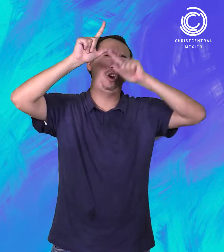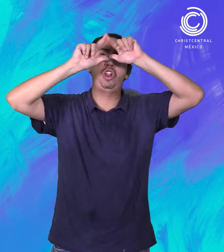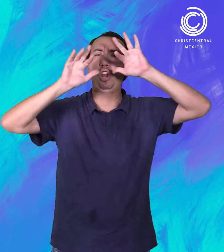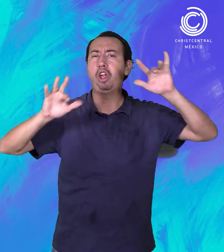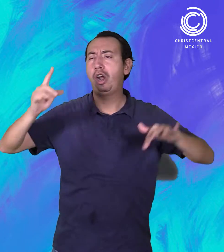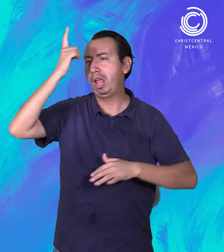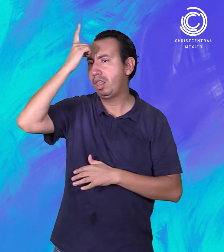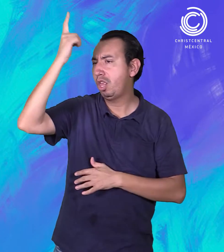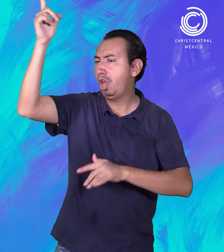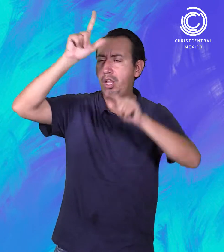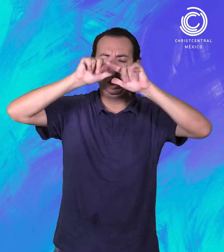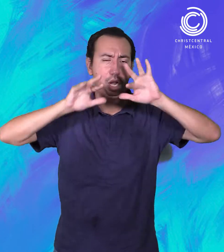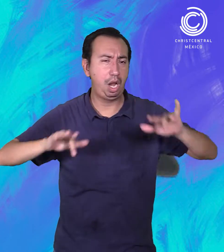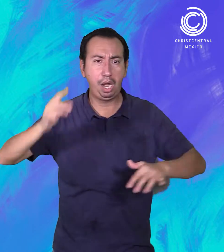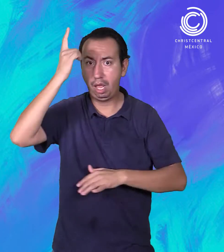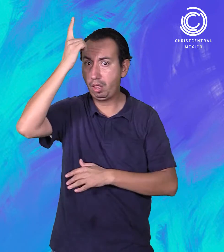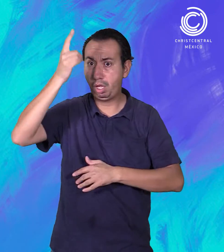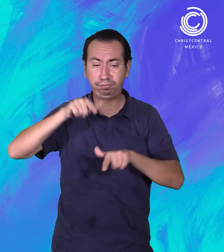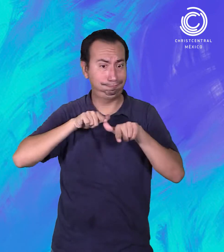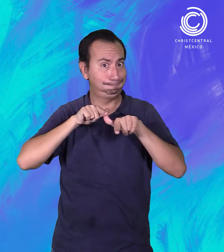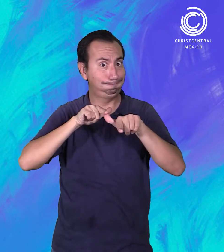leer la Nueva Versión Internacional.